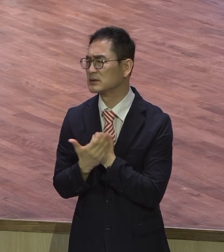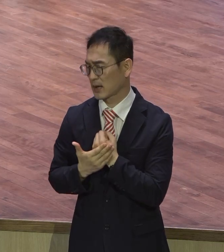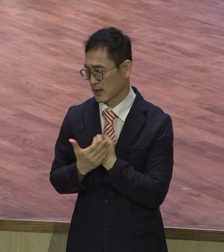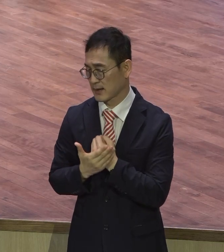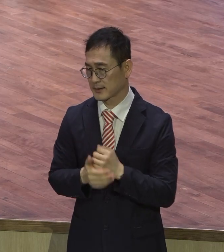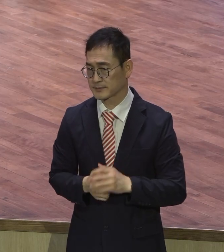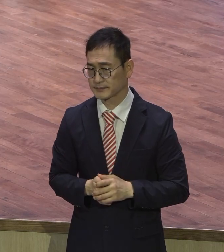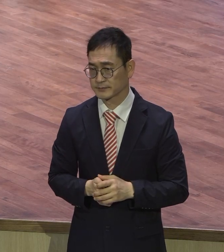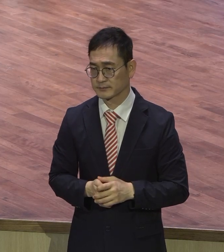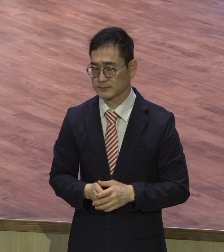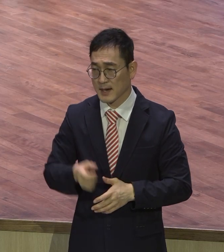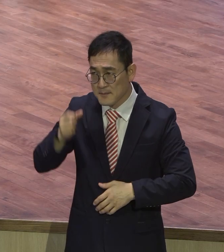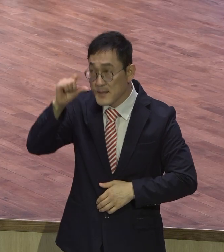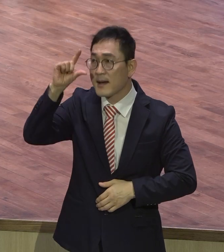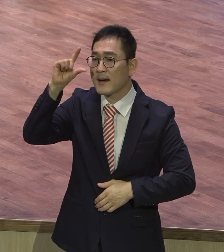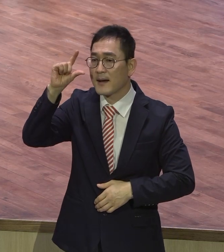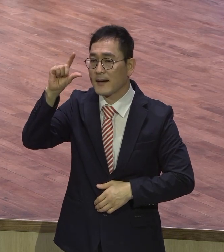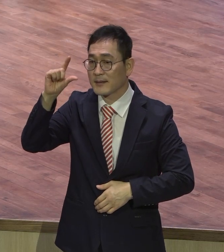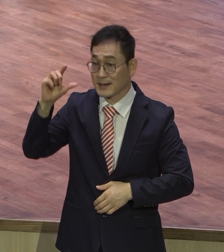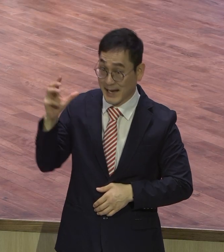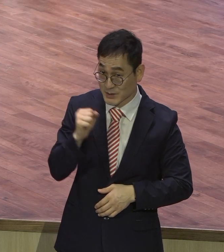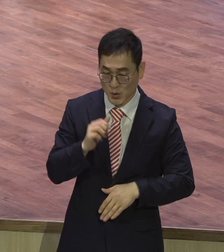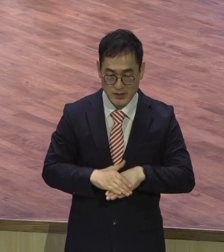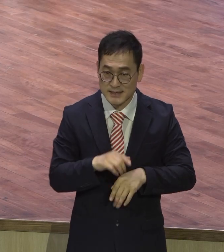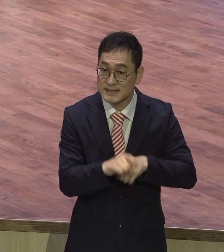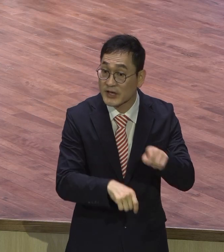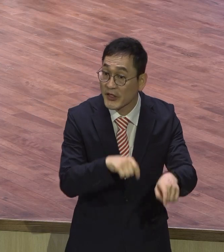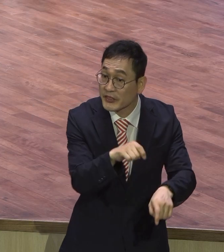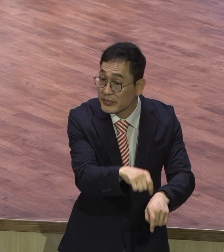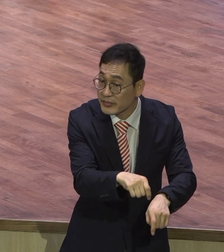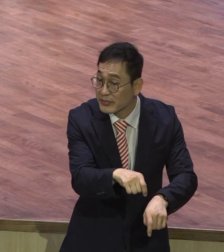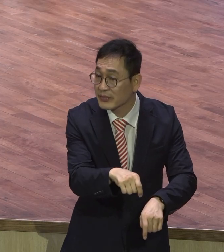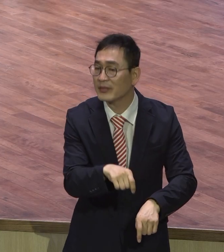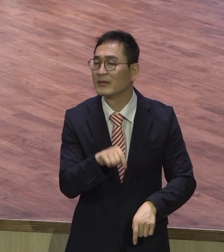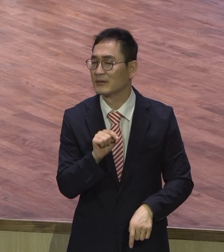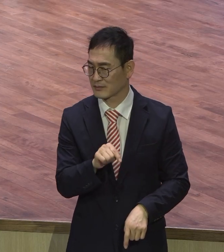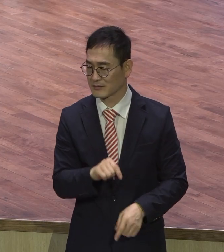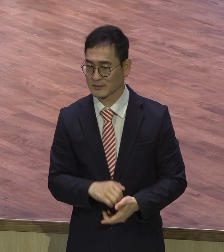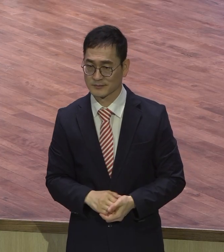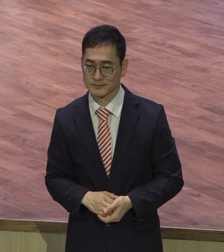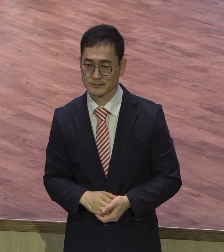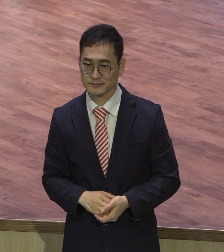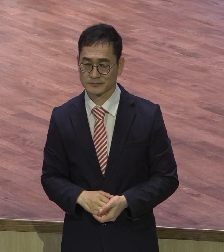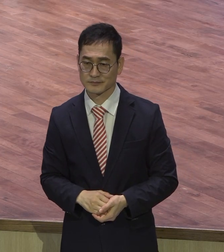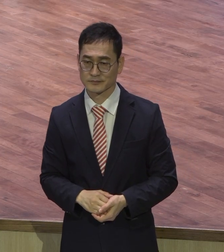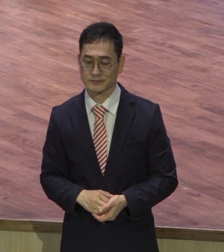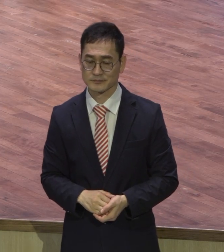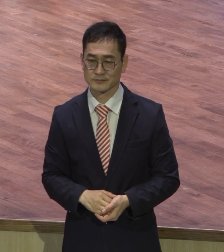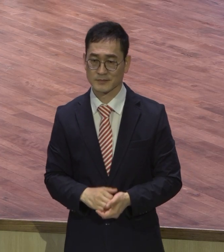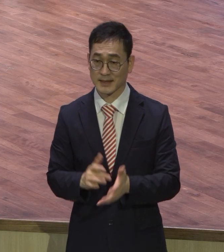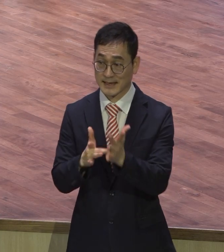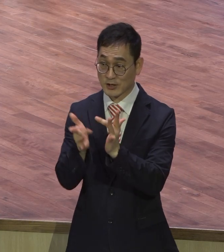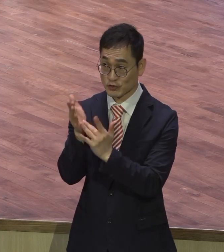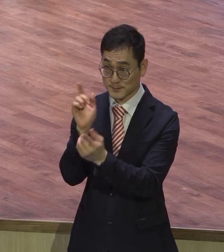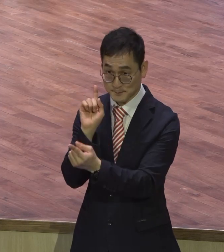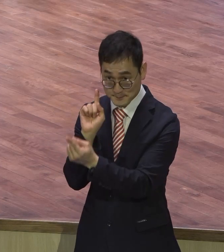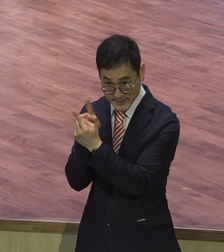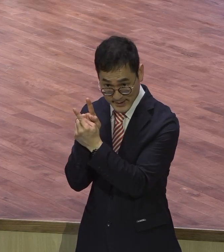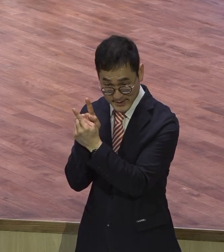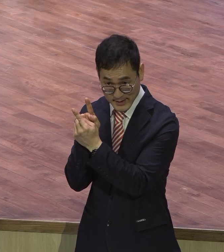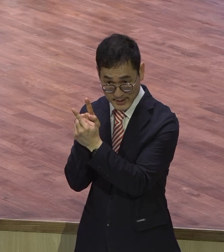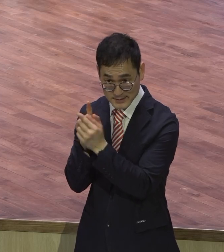삶으로 옮기는 것이 큰 축복입니다 이 예수 그리스도를 사실적으로 만난 자에게는